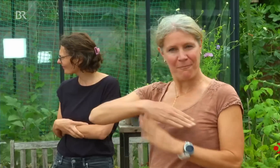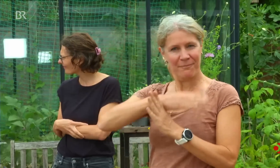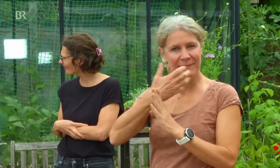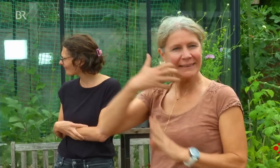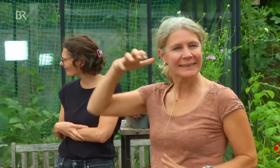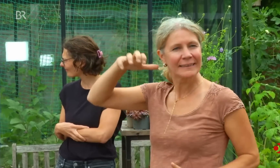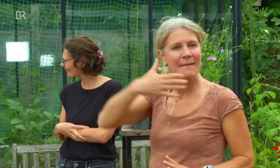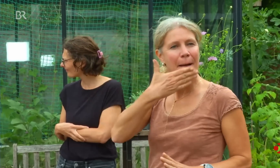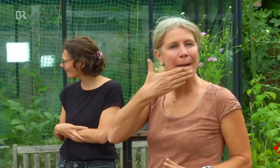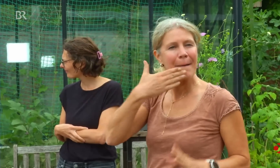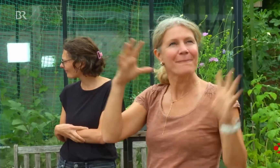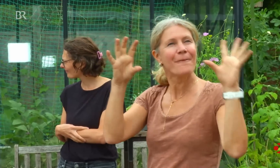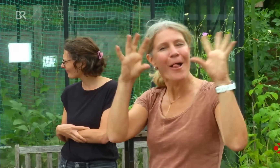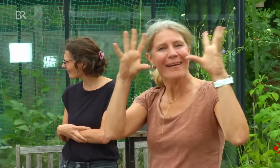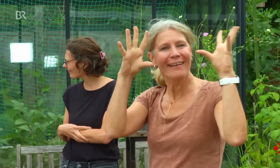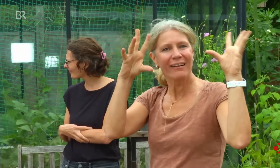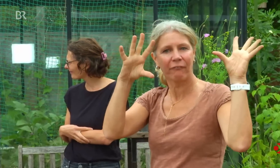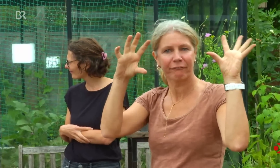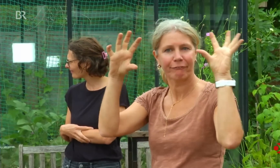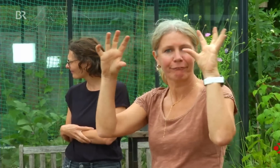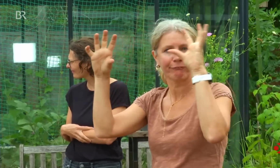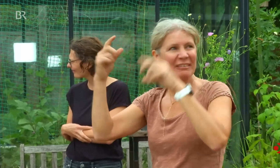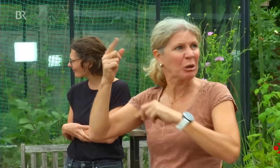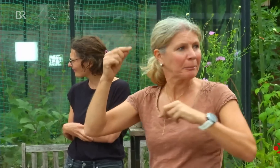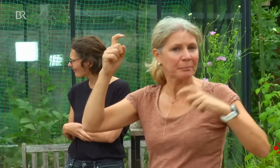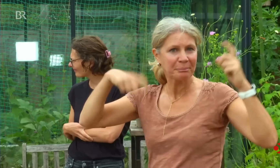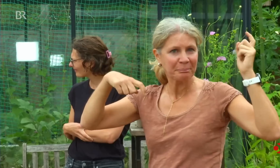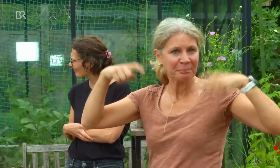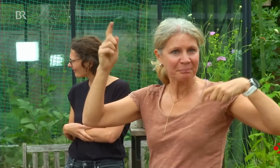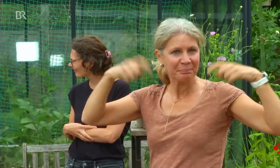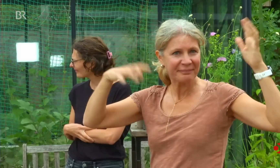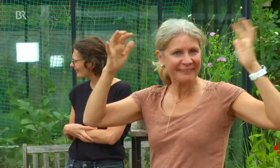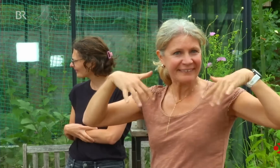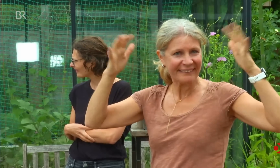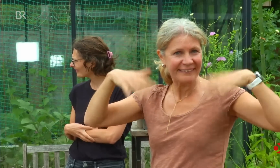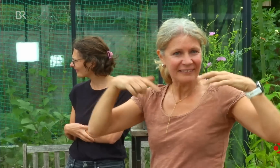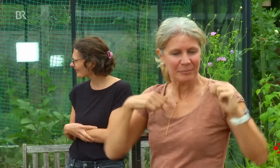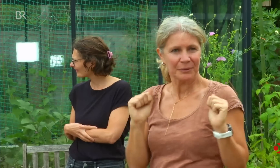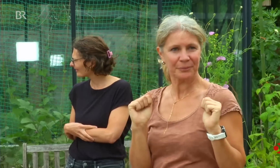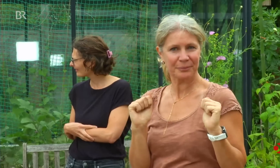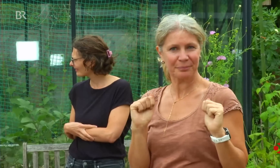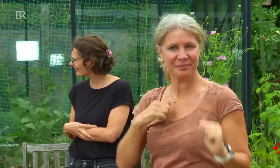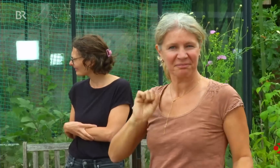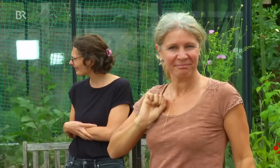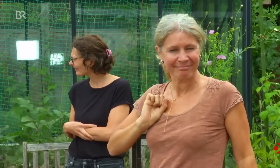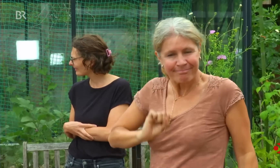Gerade war es noch schön und warm. Jetzt ziehen Wolken auf, es kommen schon die ersten Tropfen. Gleich wird's regnen und kühler wird es auch.